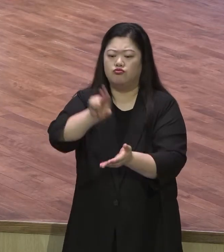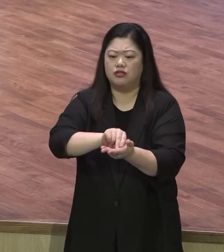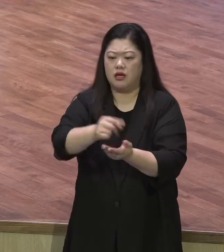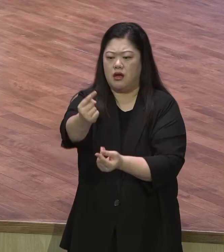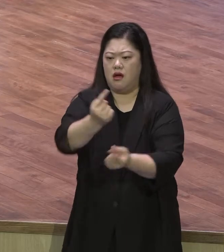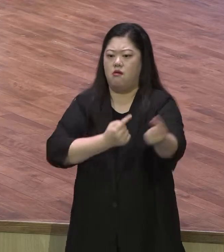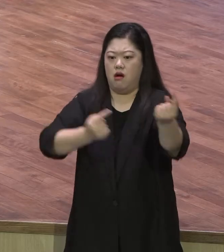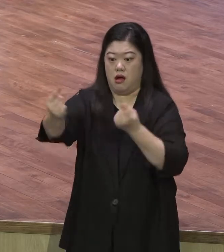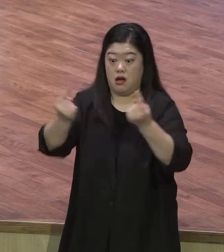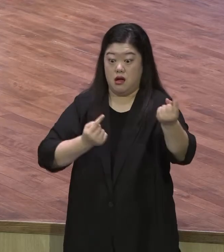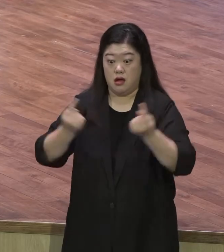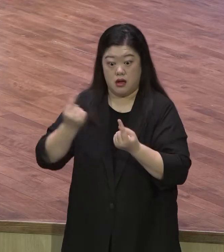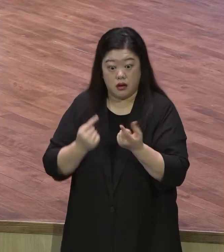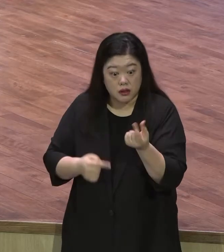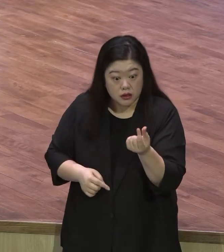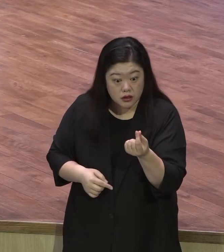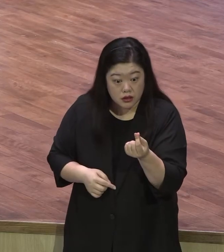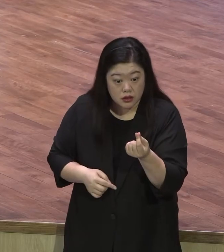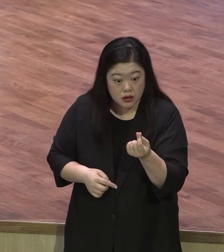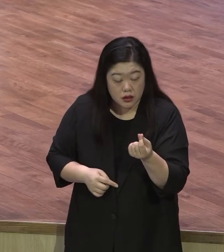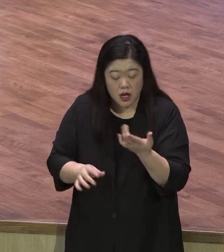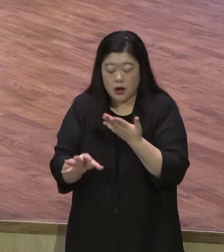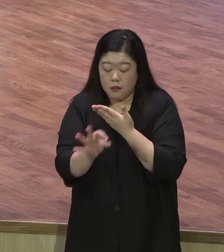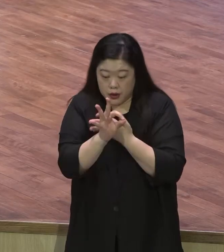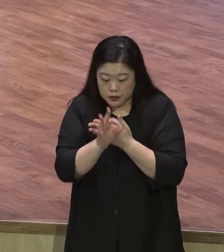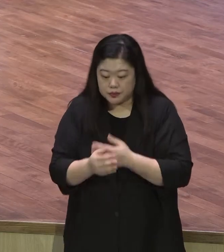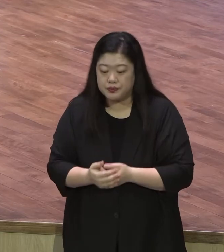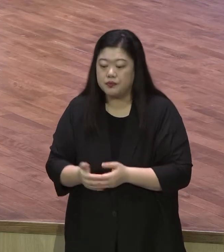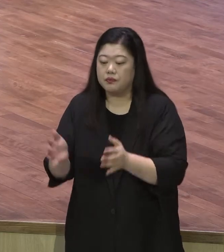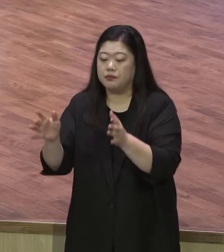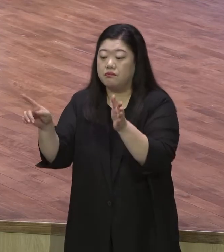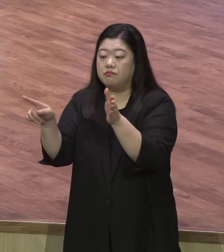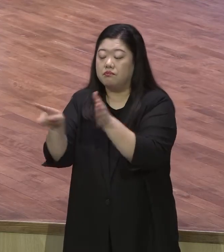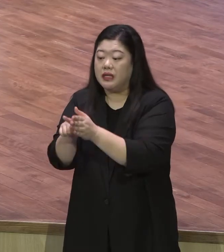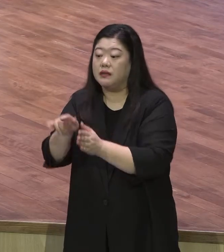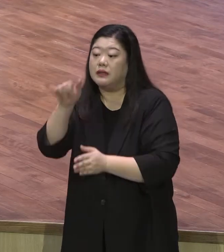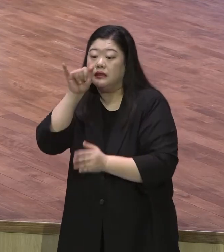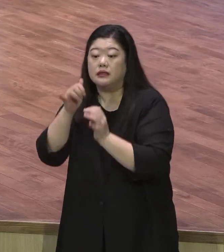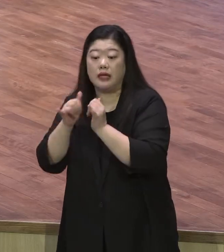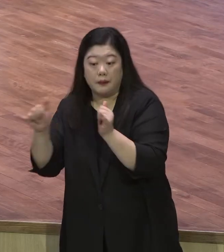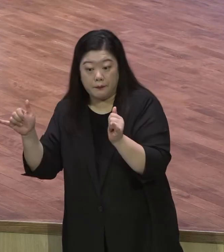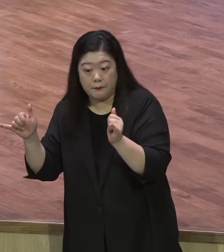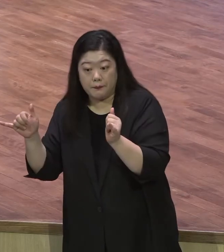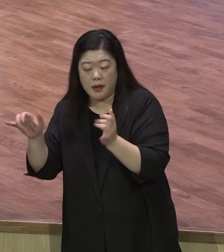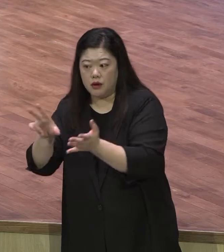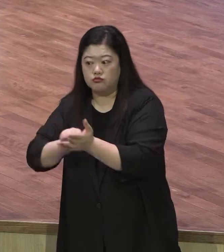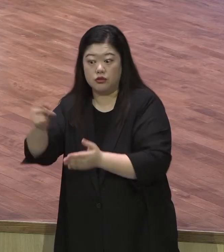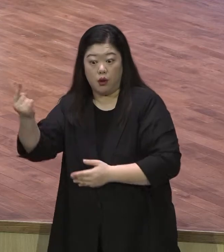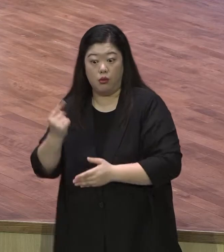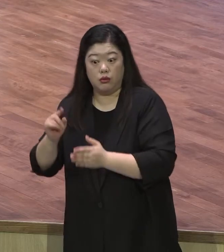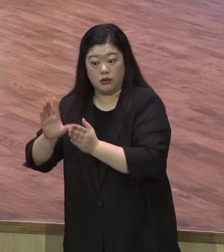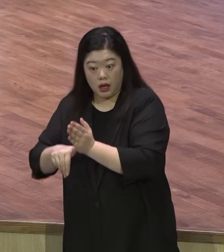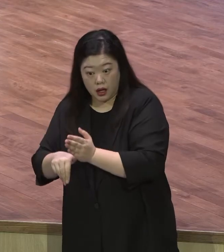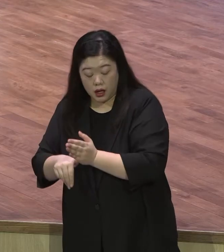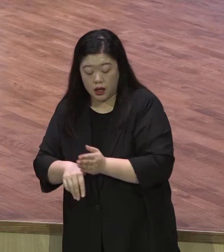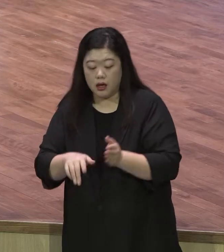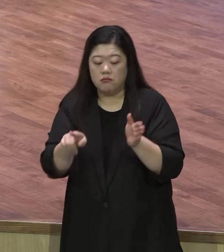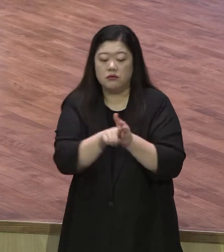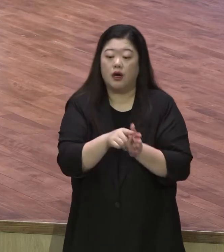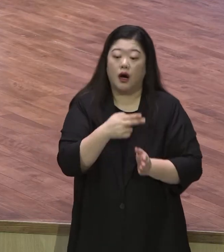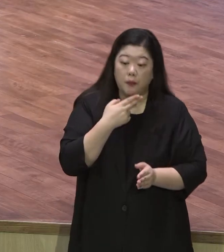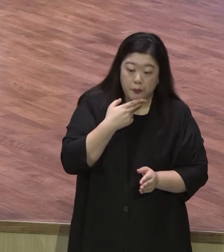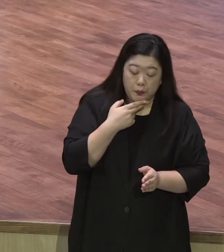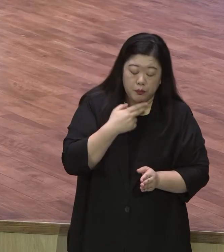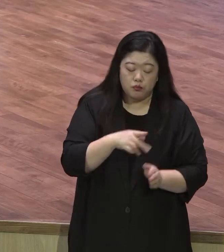때 그때 그 기초가 그 인생의 기초가 어디에 있는지 어떻게 됐는지 다 드러나게 돼 있어요.